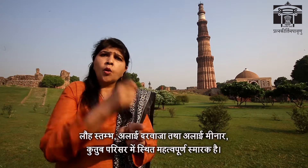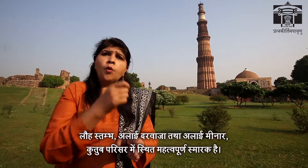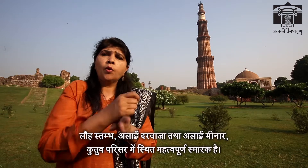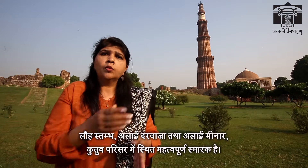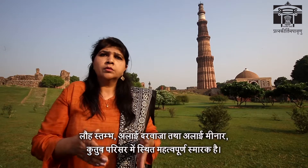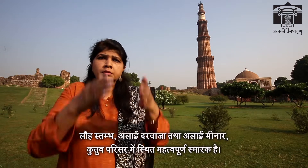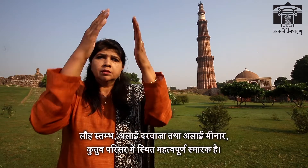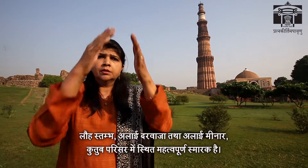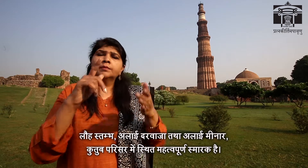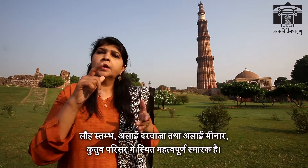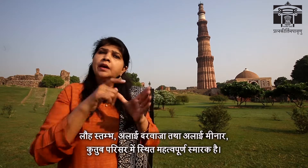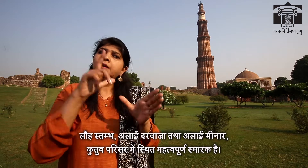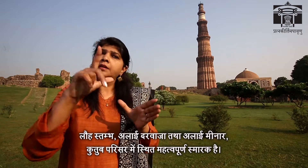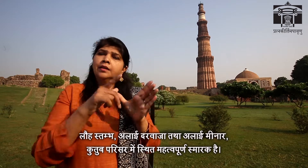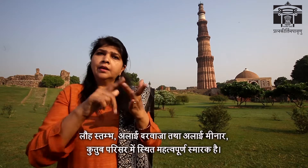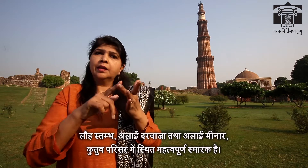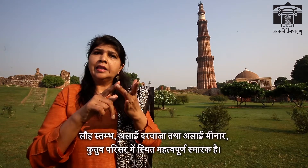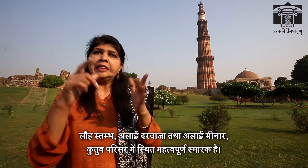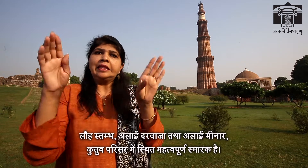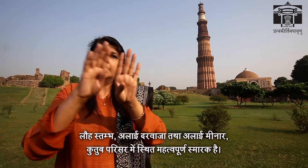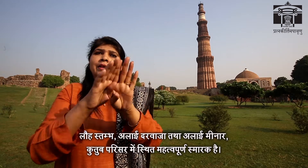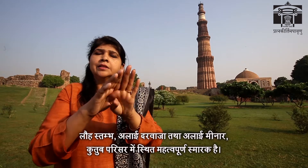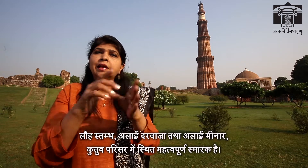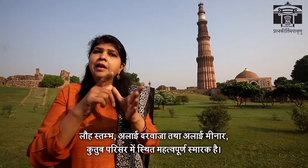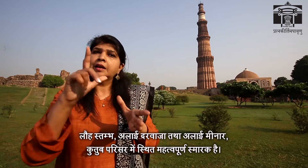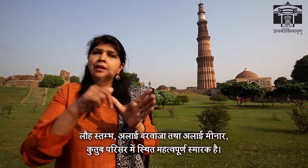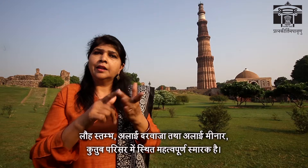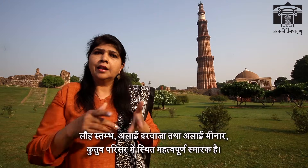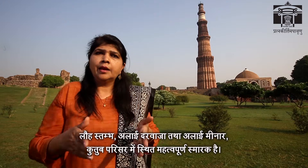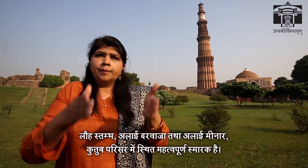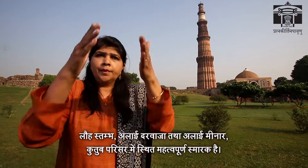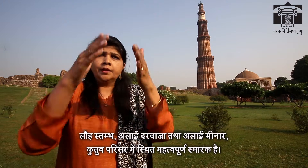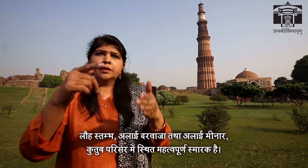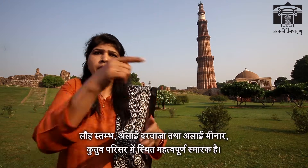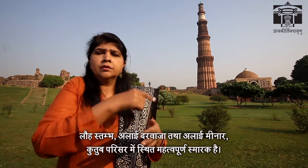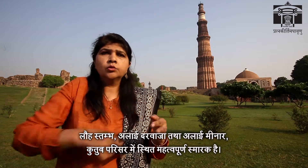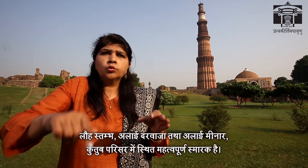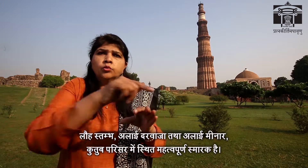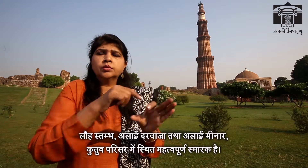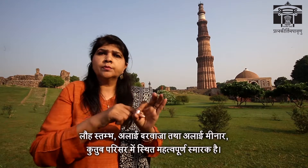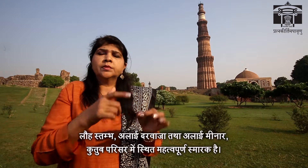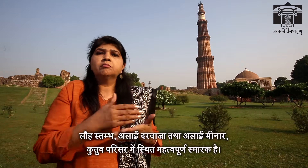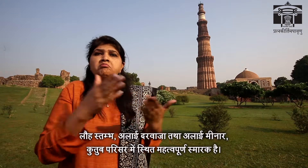दरवाजा तथा अलाई मीनार कुतुब परिसर में स्थित महत्वपूर्ण स्मारक हैं।